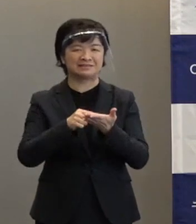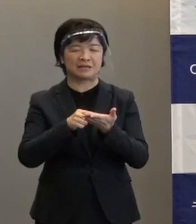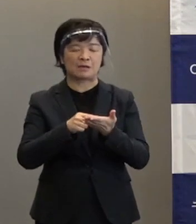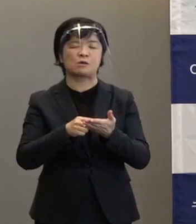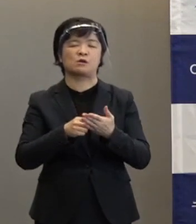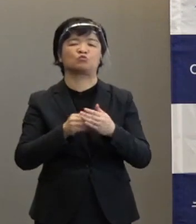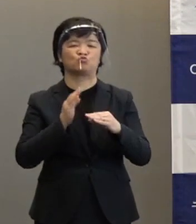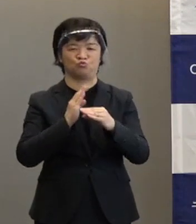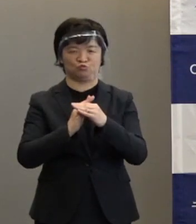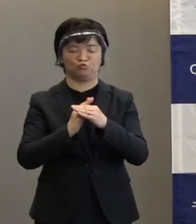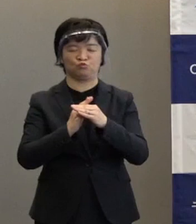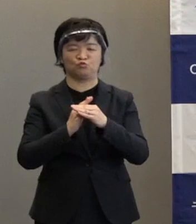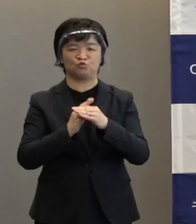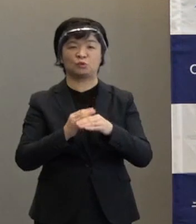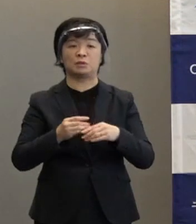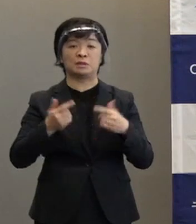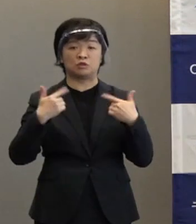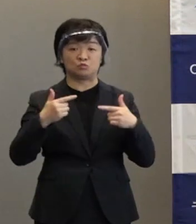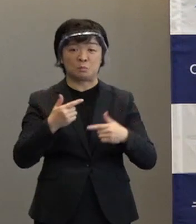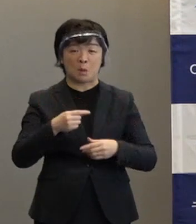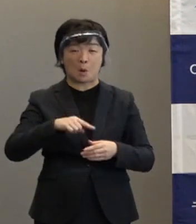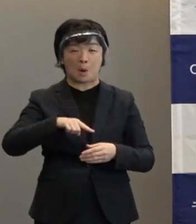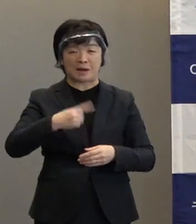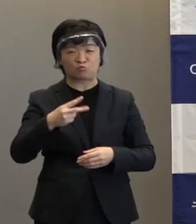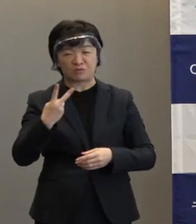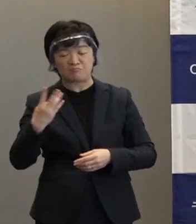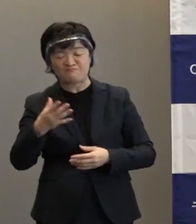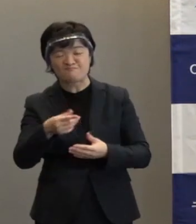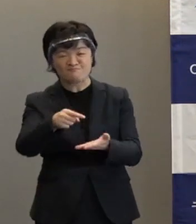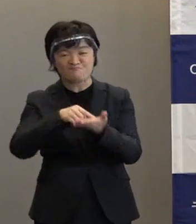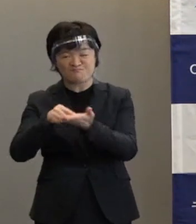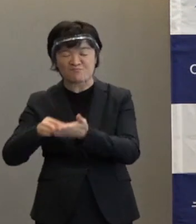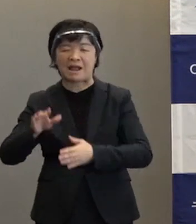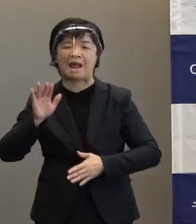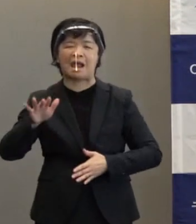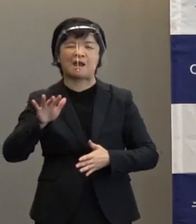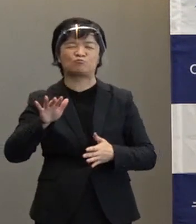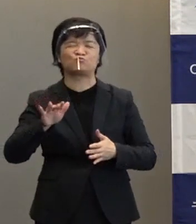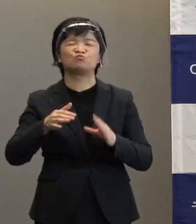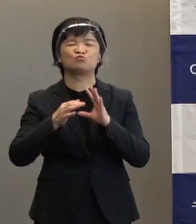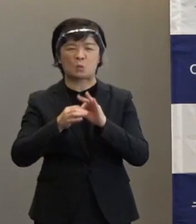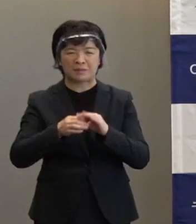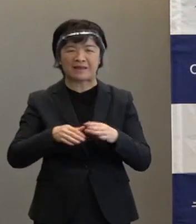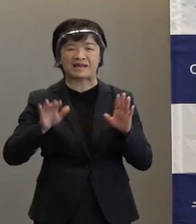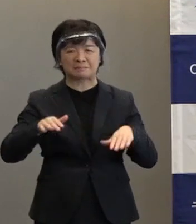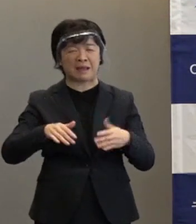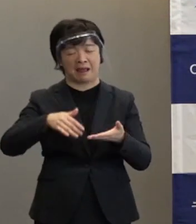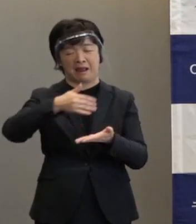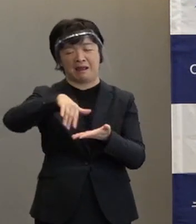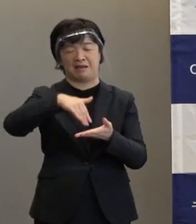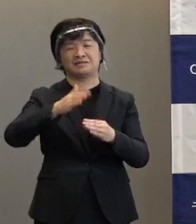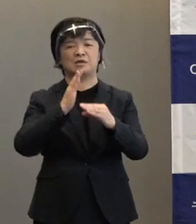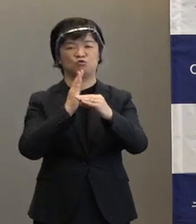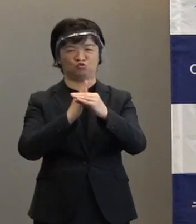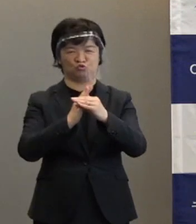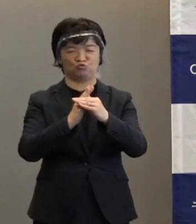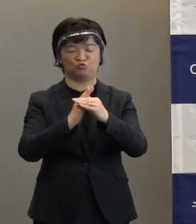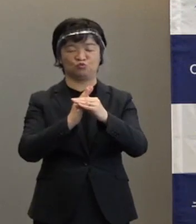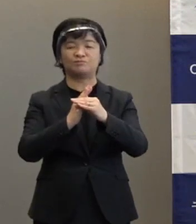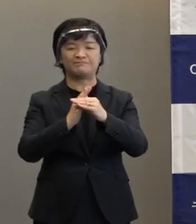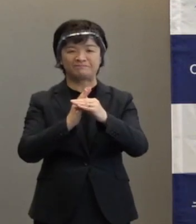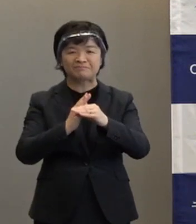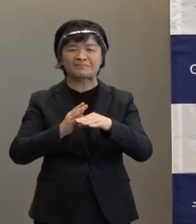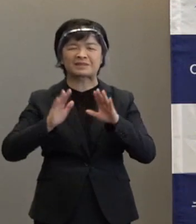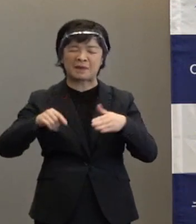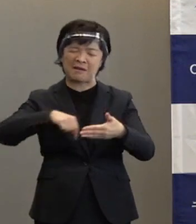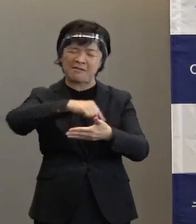日数百件ちょっと申請をいただいております。現在集計中でございまして、申し訳ません、現在の内訳というか現在の